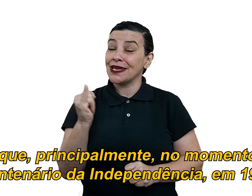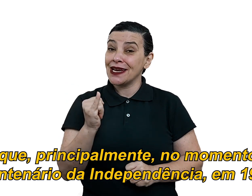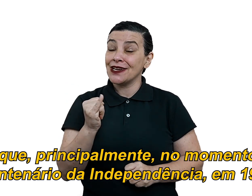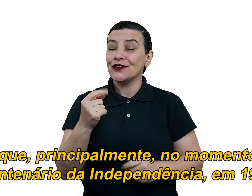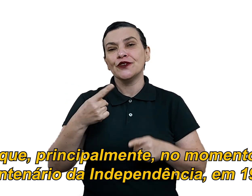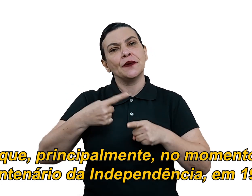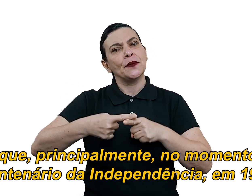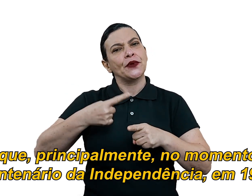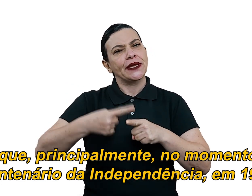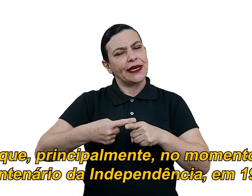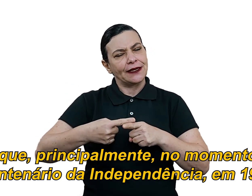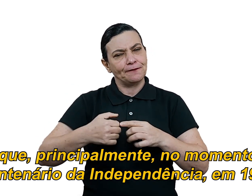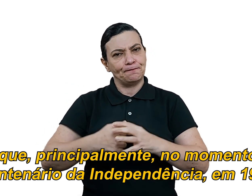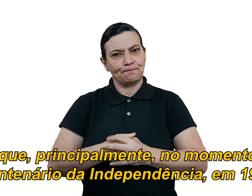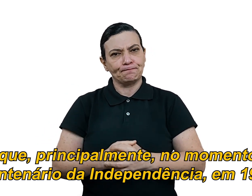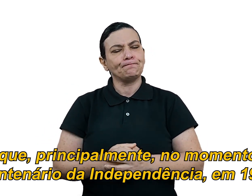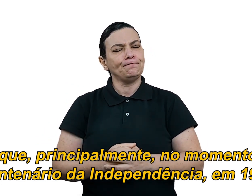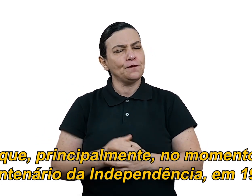fundamental, porque,